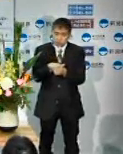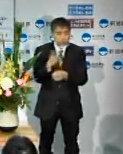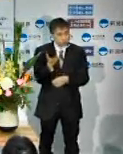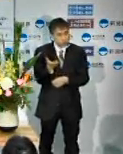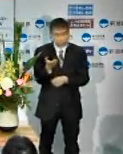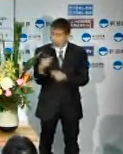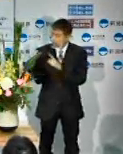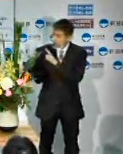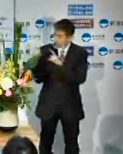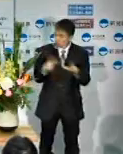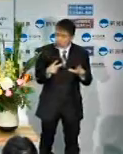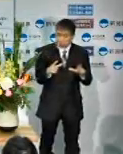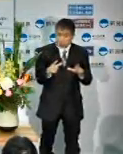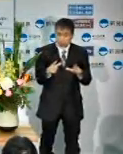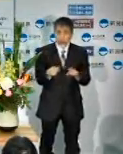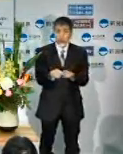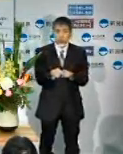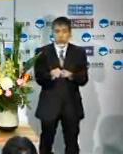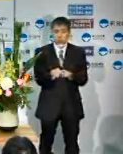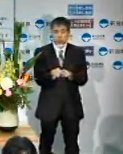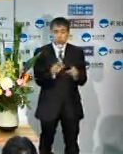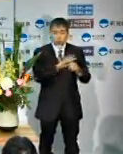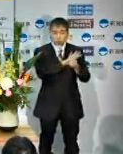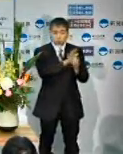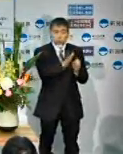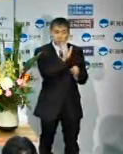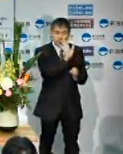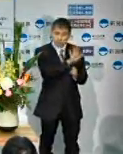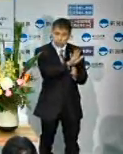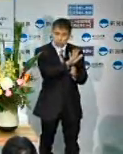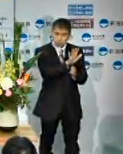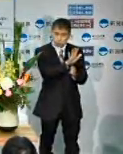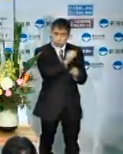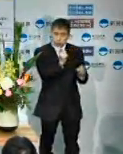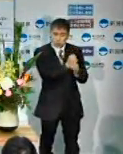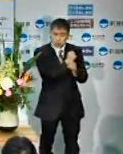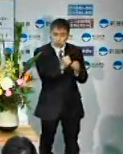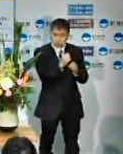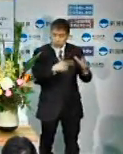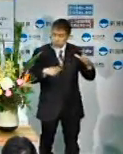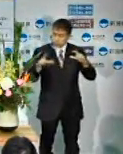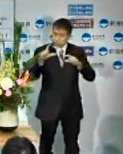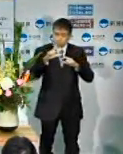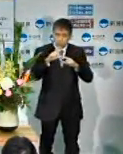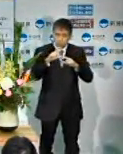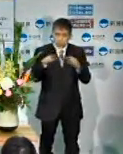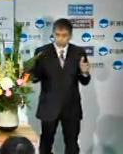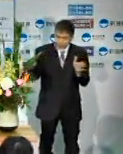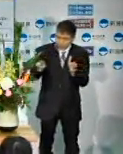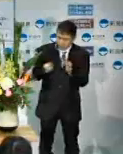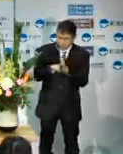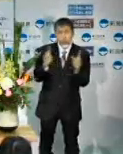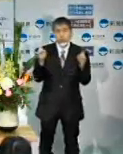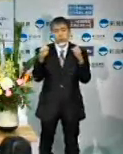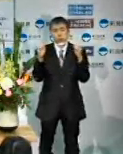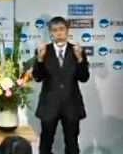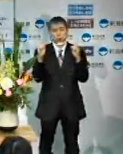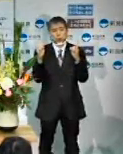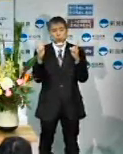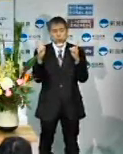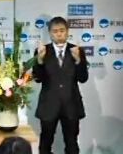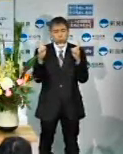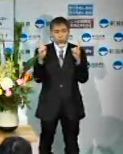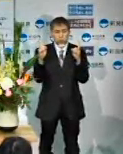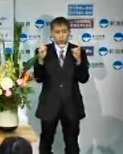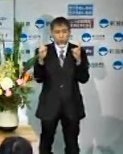ポストコロナへの事業ということよりも、それは何でしょう、これまであったイベントなどがです